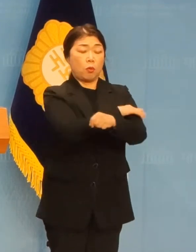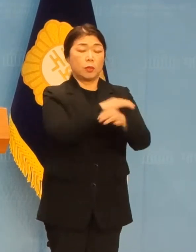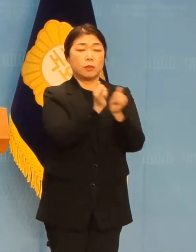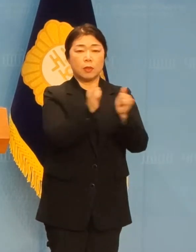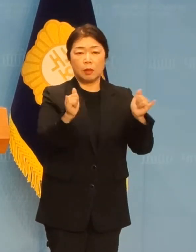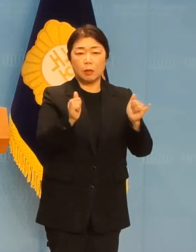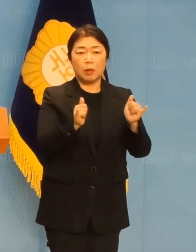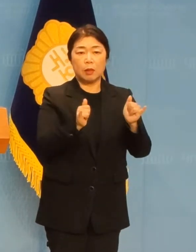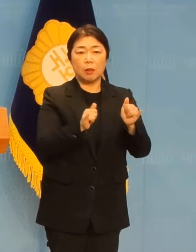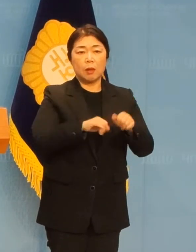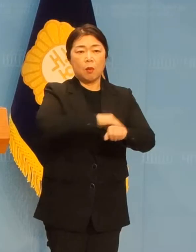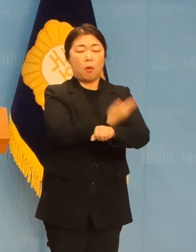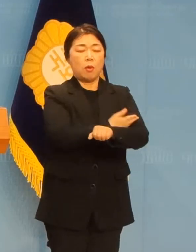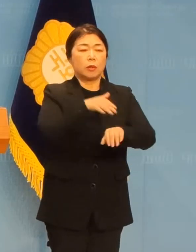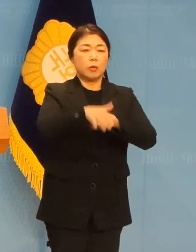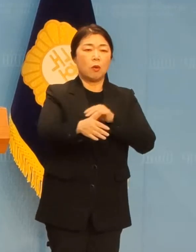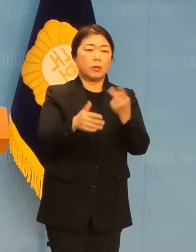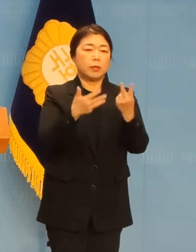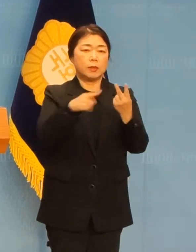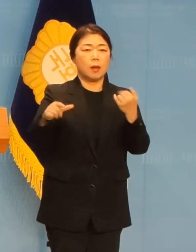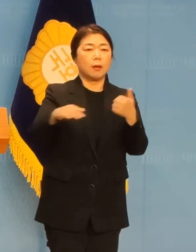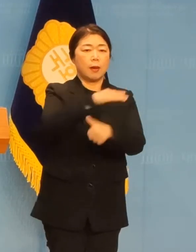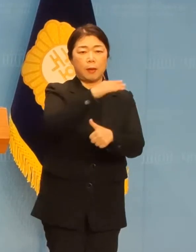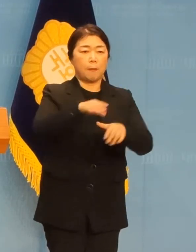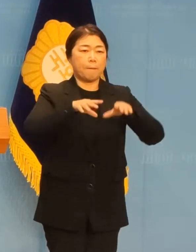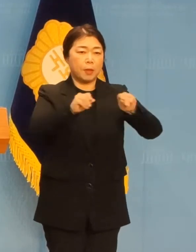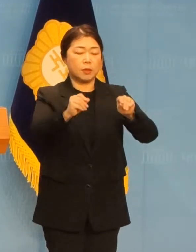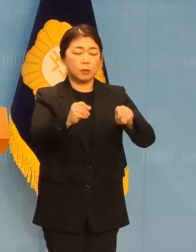처벌 방지하는 내용이 주요 골자입니다.